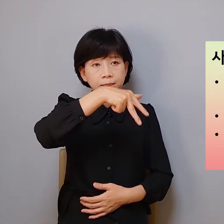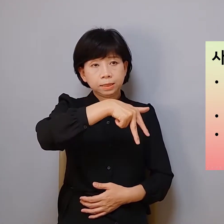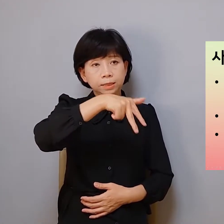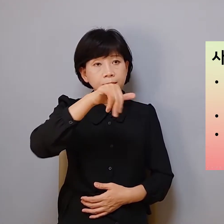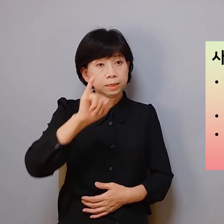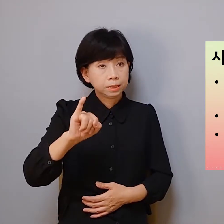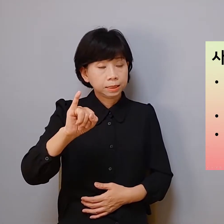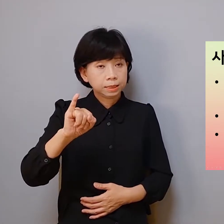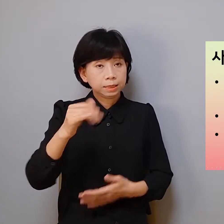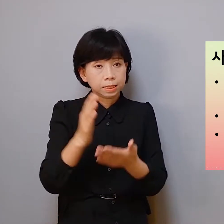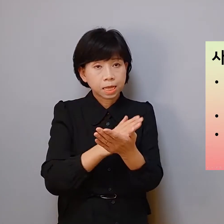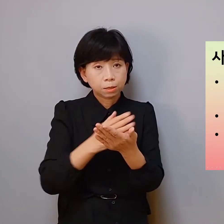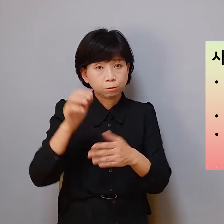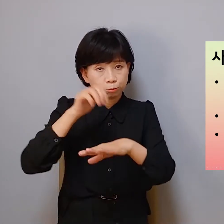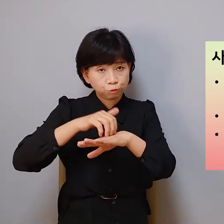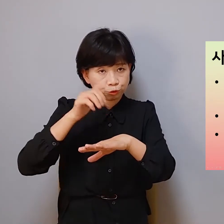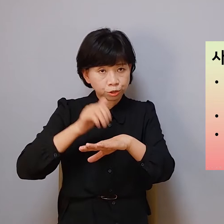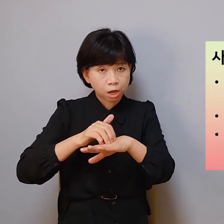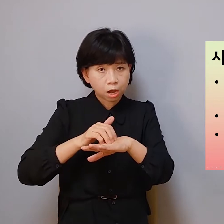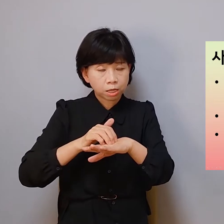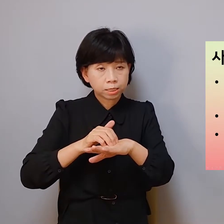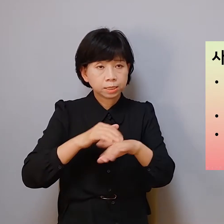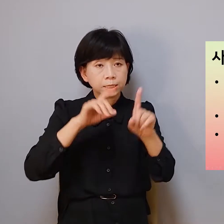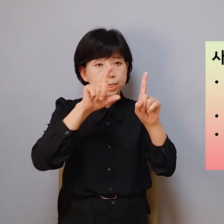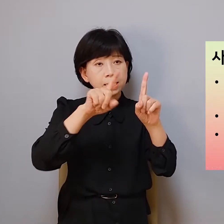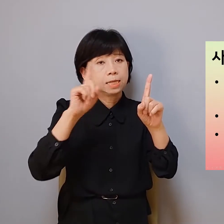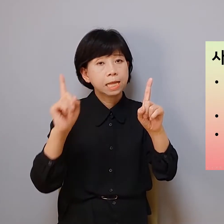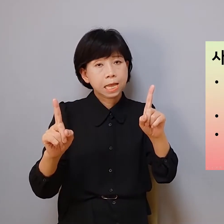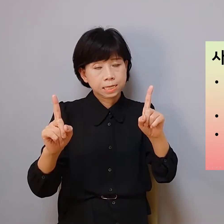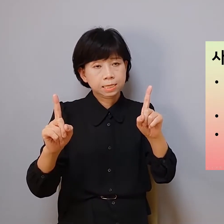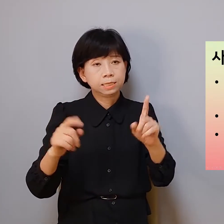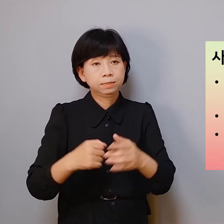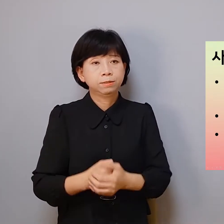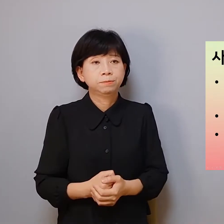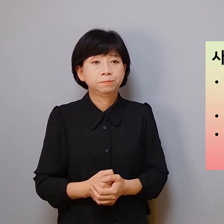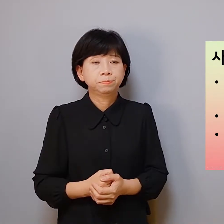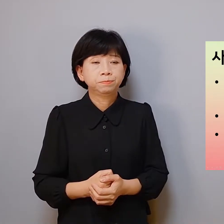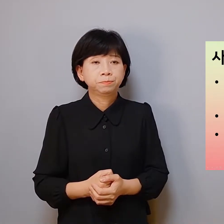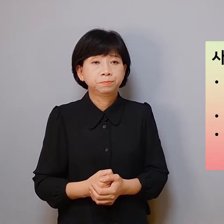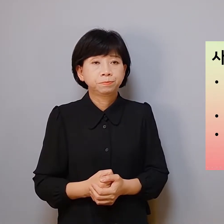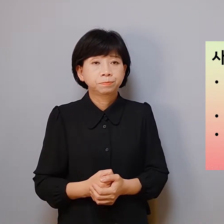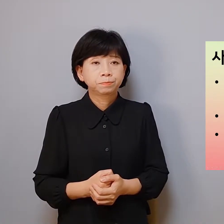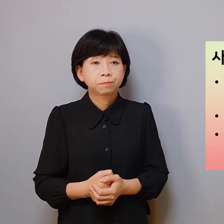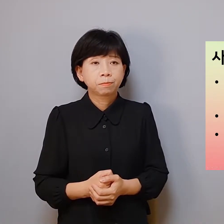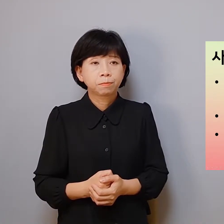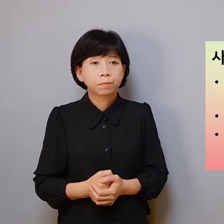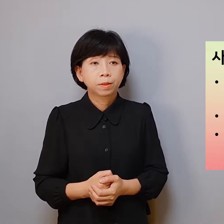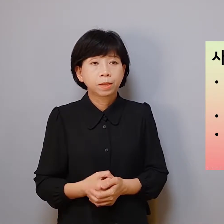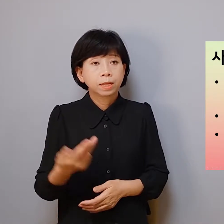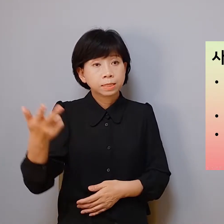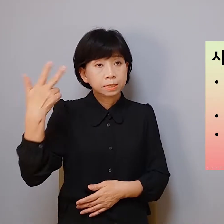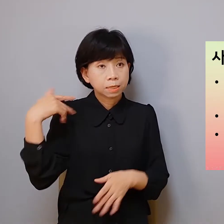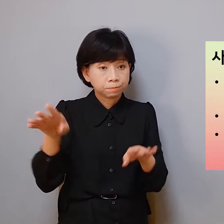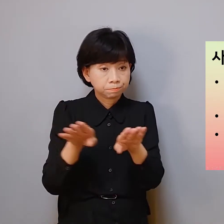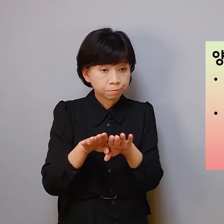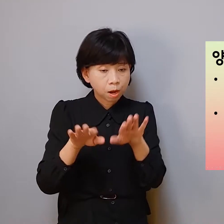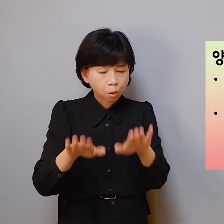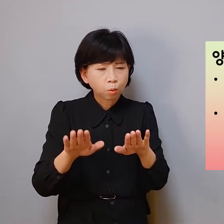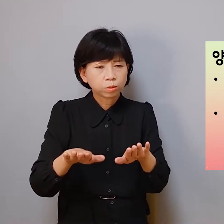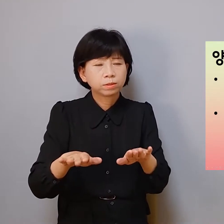사랑원과 1대1로 하시기 바랍니다. 지난주 불참한 사랑 목자는 오늘 참석 바랍니다.